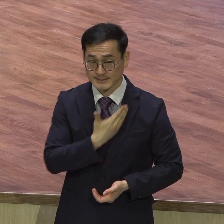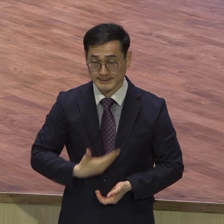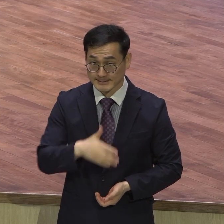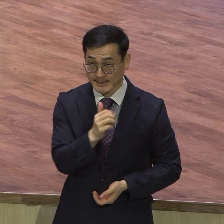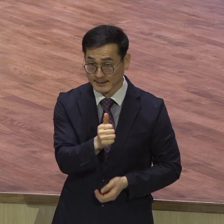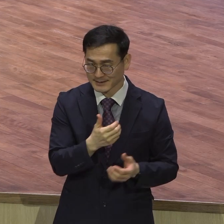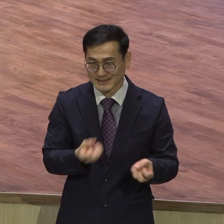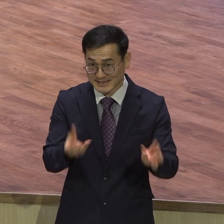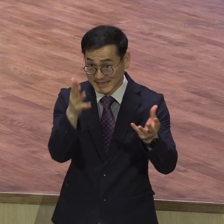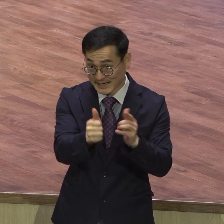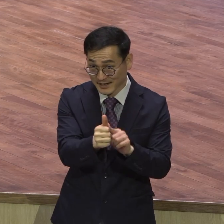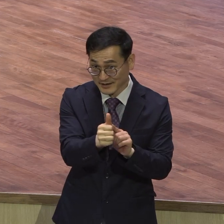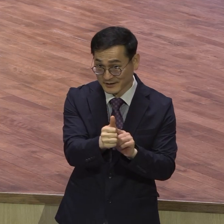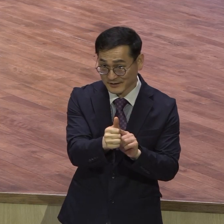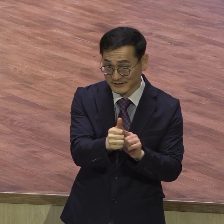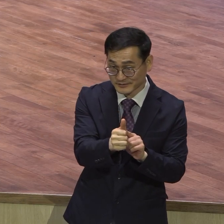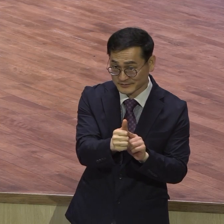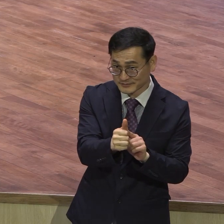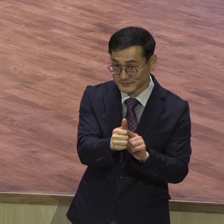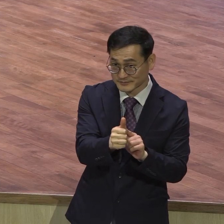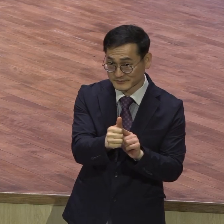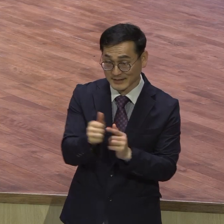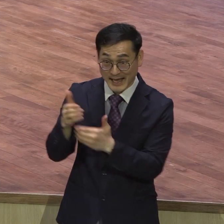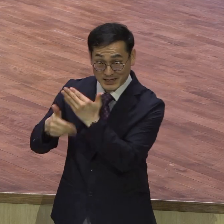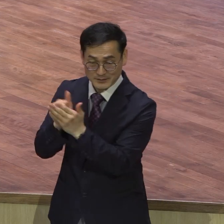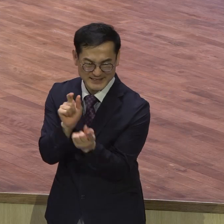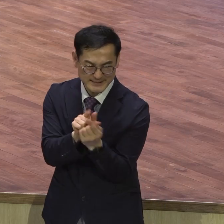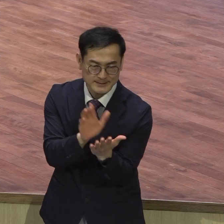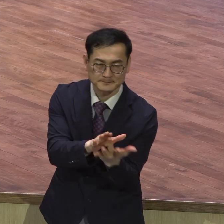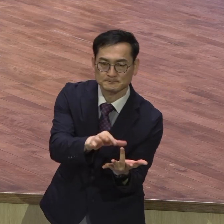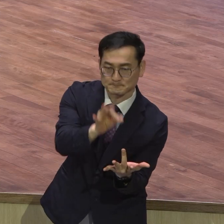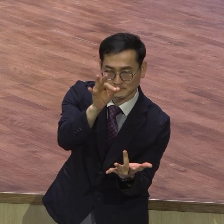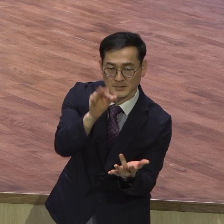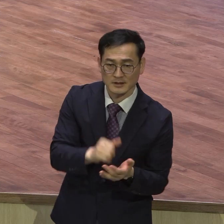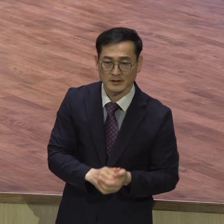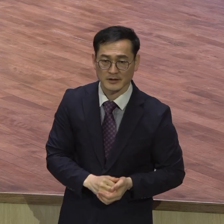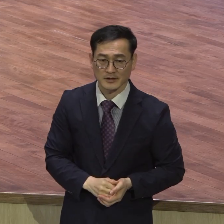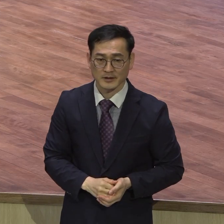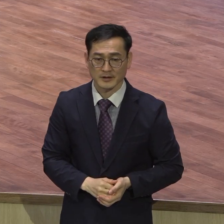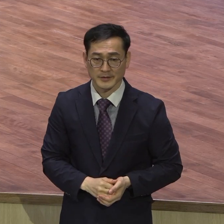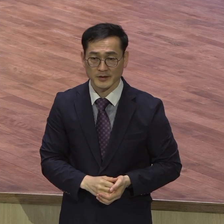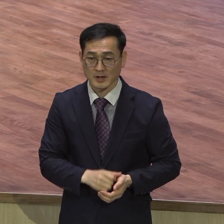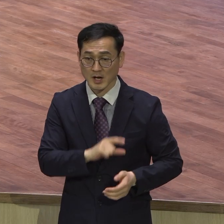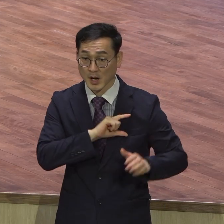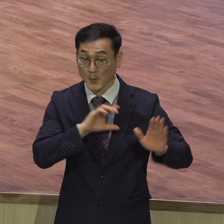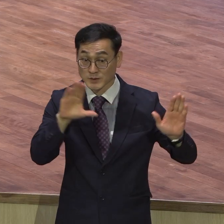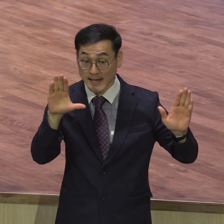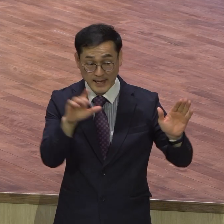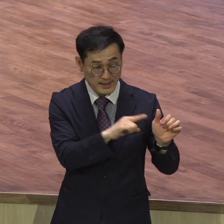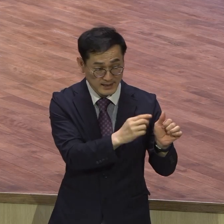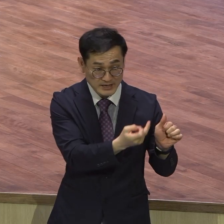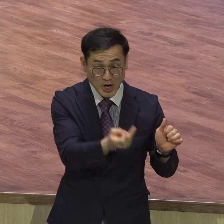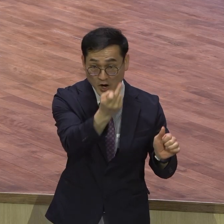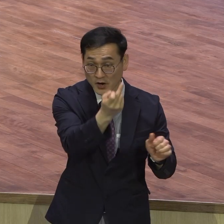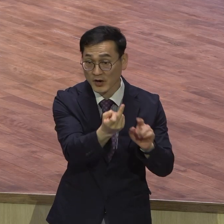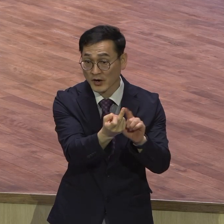직접 선택하셨어요. 제사장을. 모세가 자기 자신이 자기 형이잖아요.